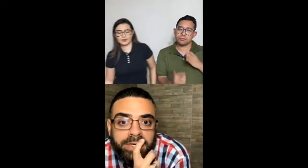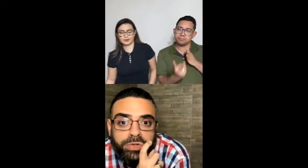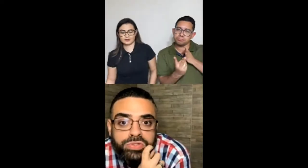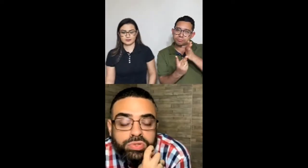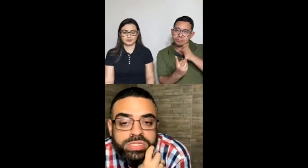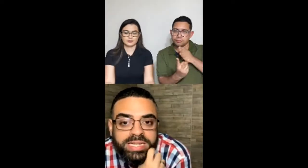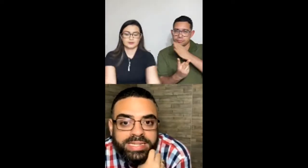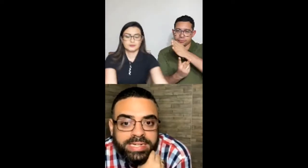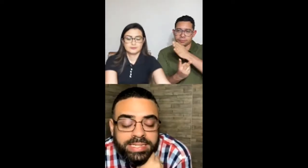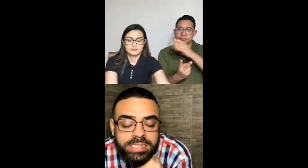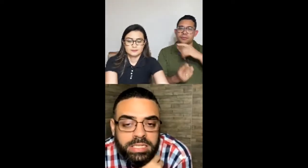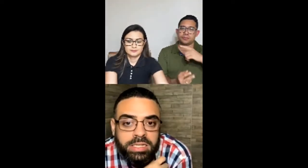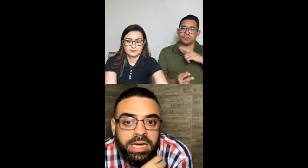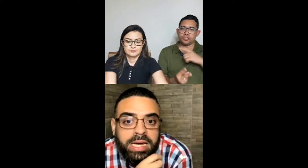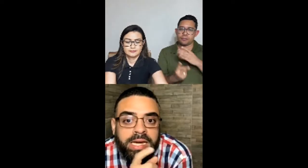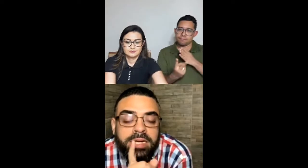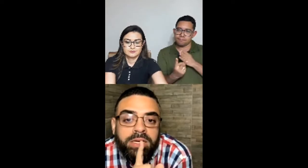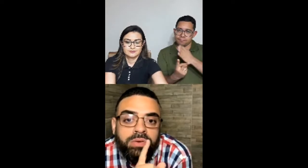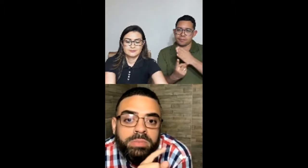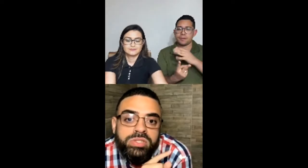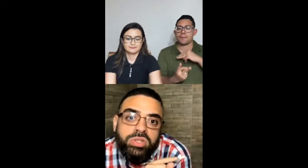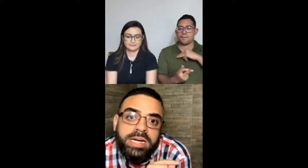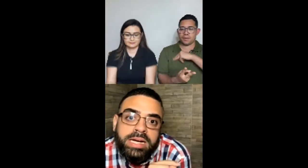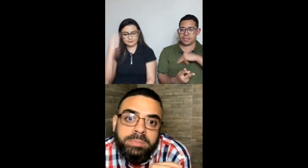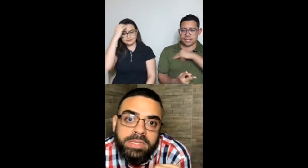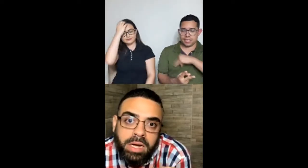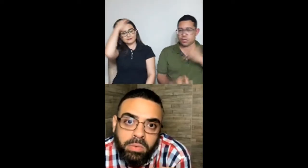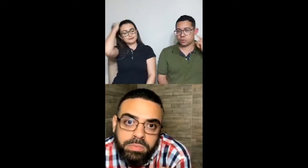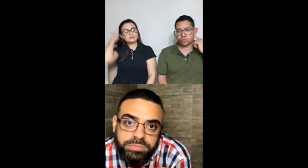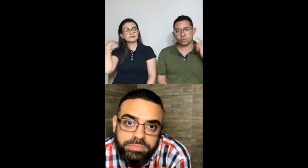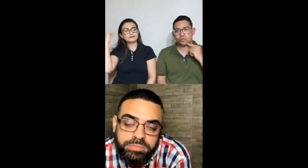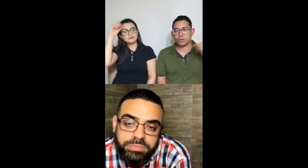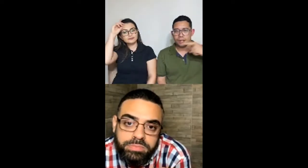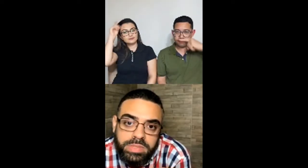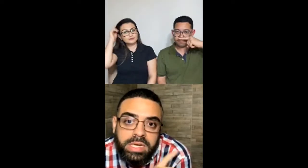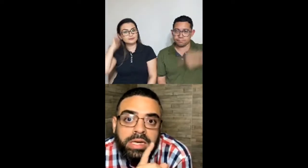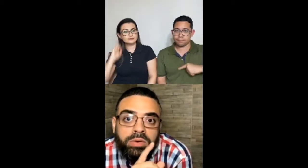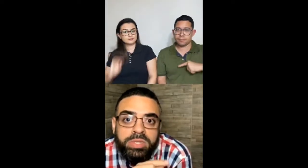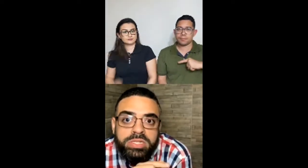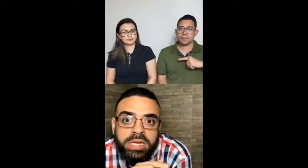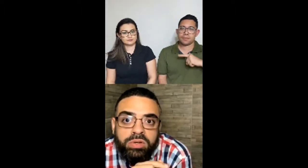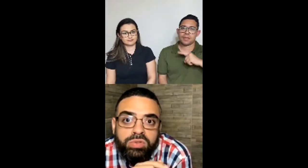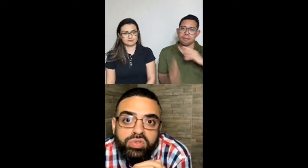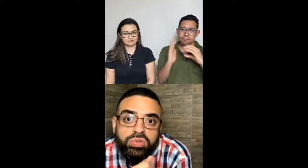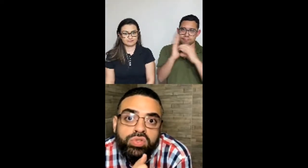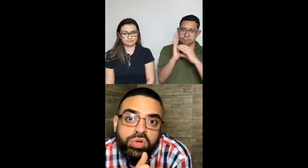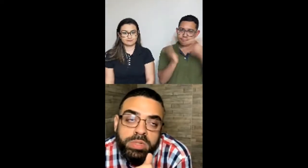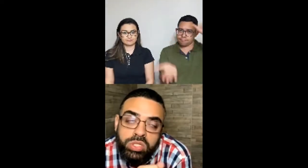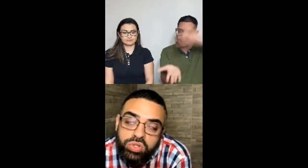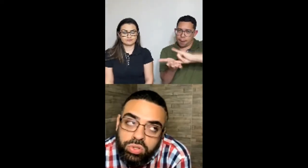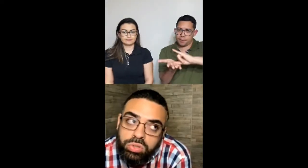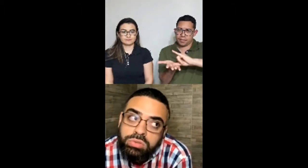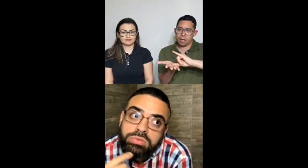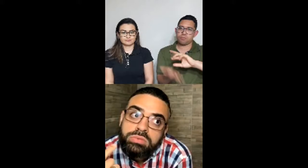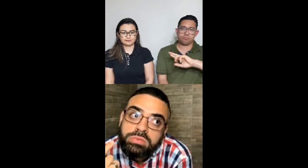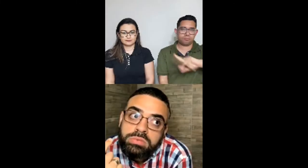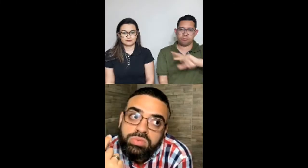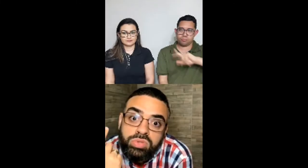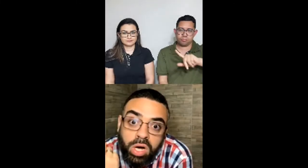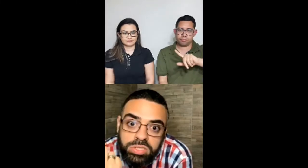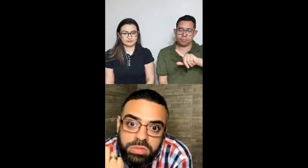Eu vi dois modelos. Eu tive acesso a dois. O Ministério com Surdos na Tailândia, ele não começou na